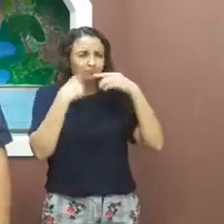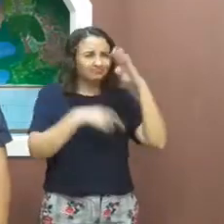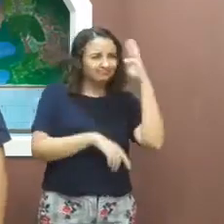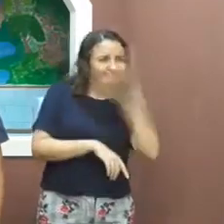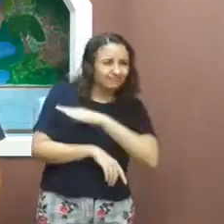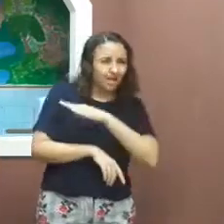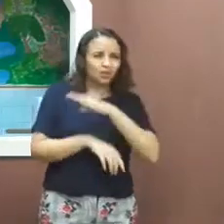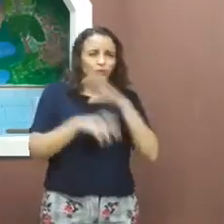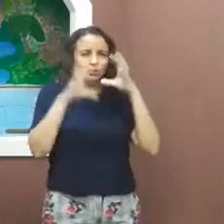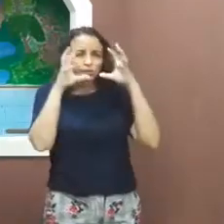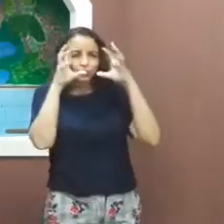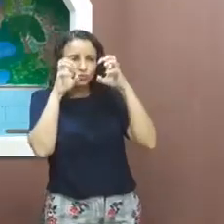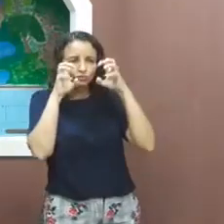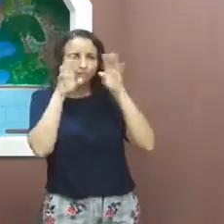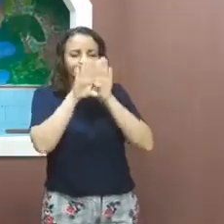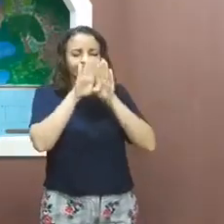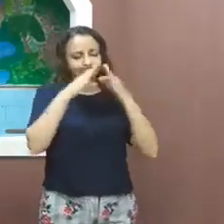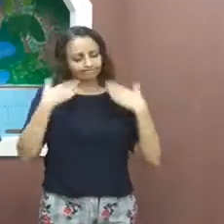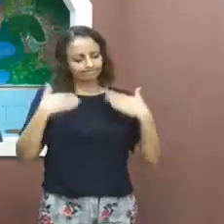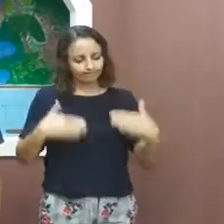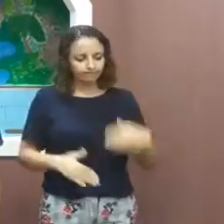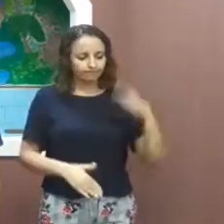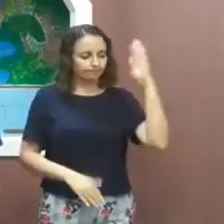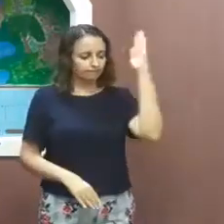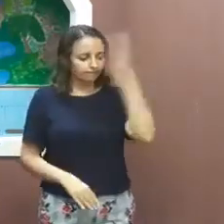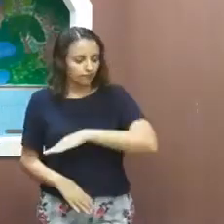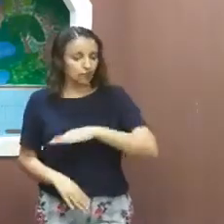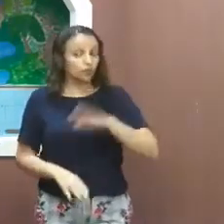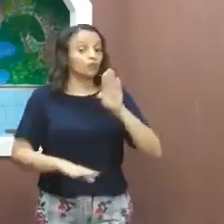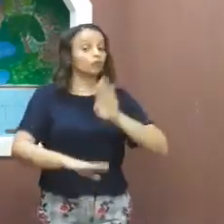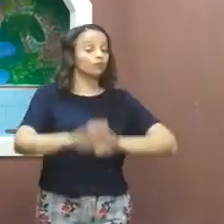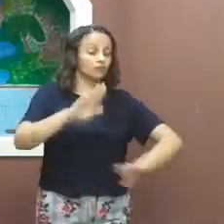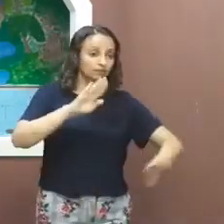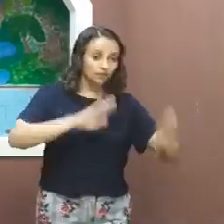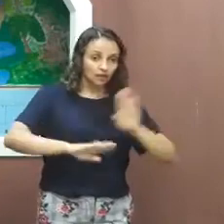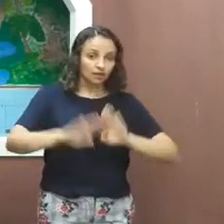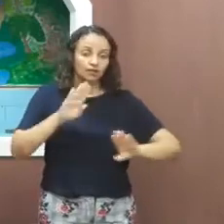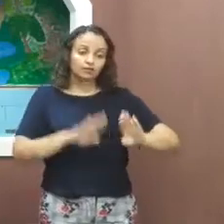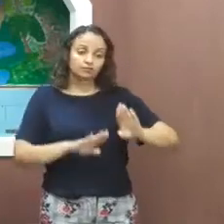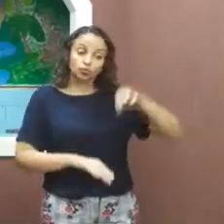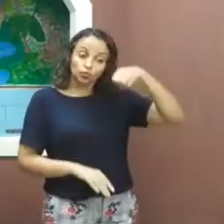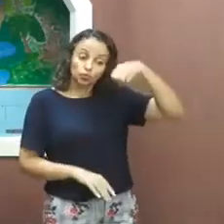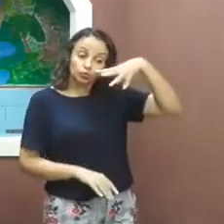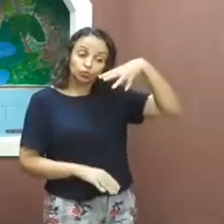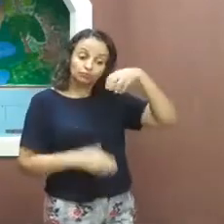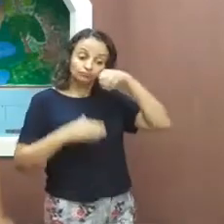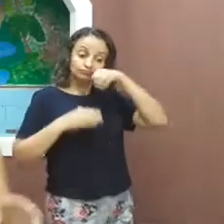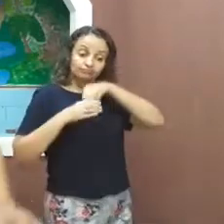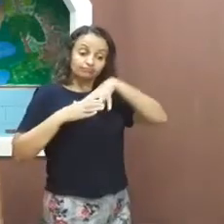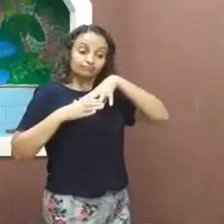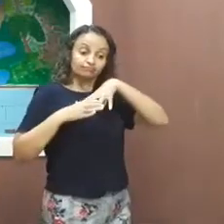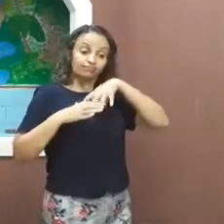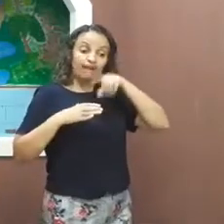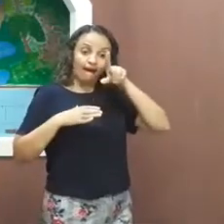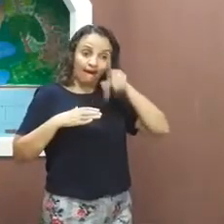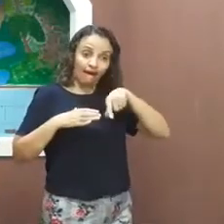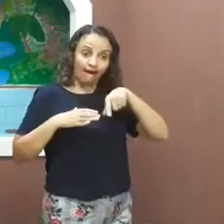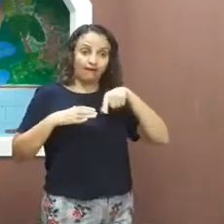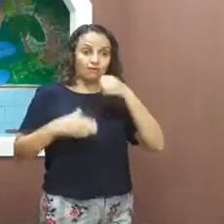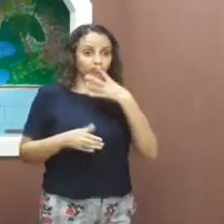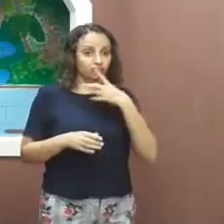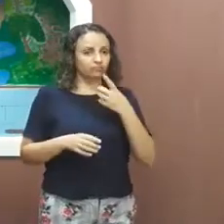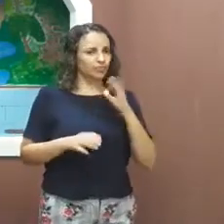corpo estará cheio de trevas. Portanto, cuidado para que a luz que está em seu interior não sejam trevas. Logo, se todo o